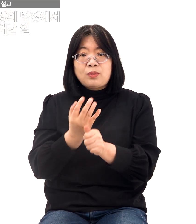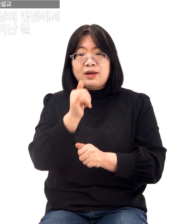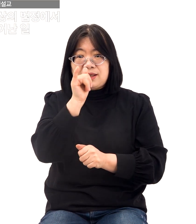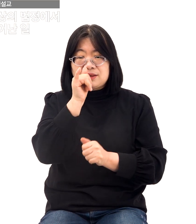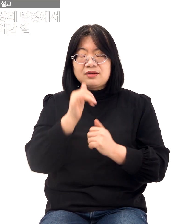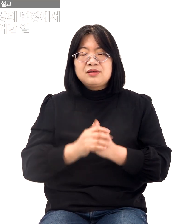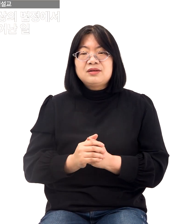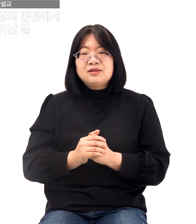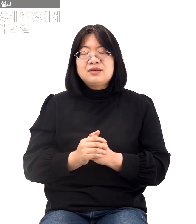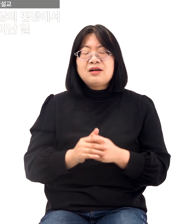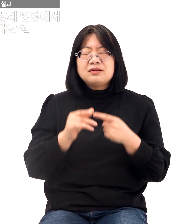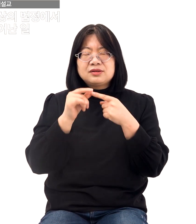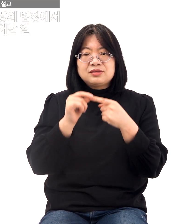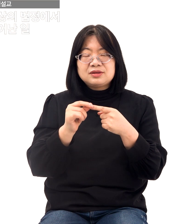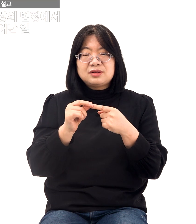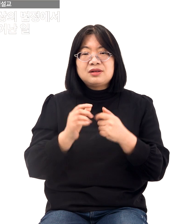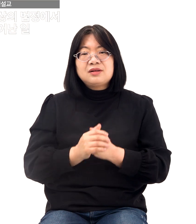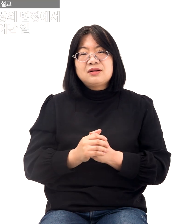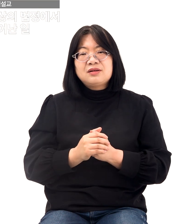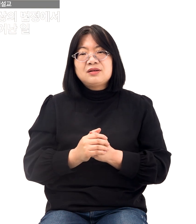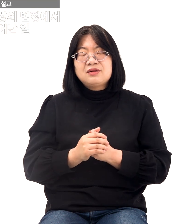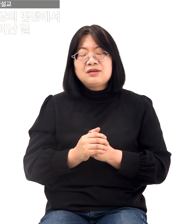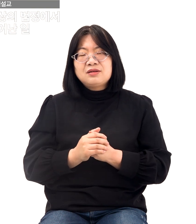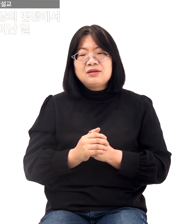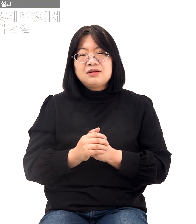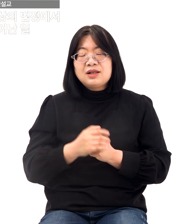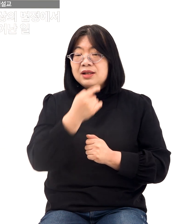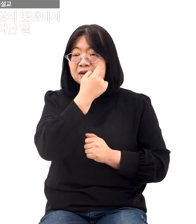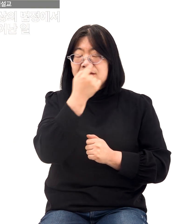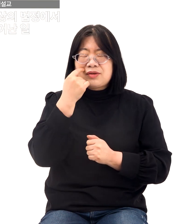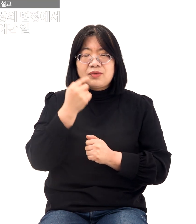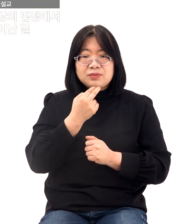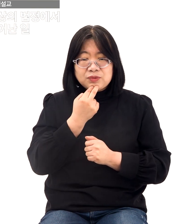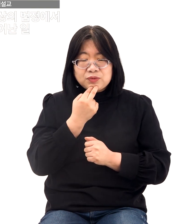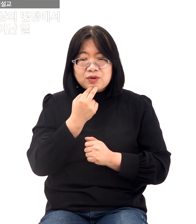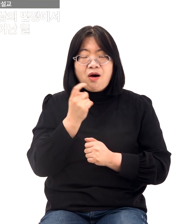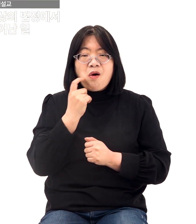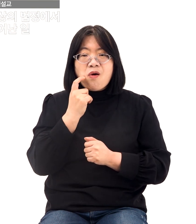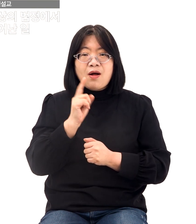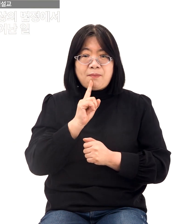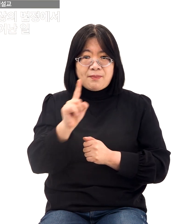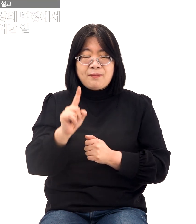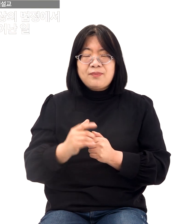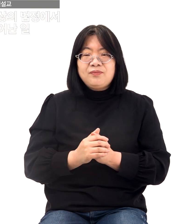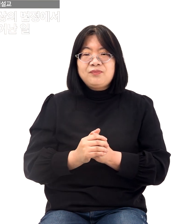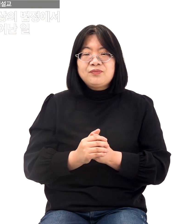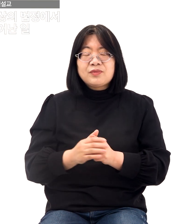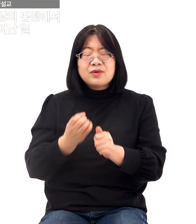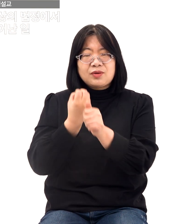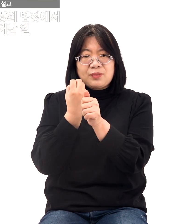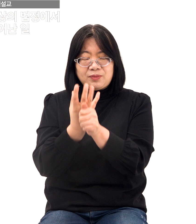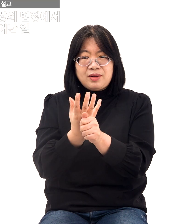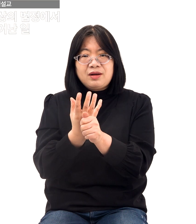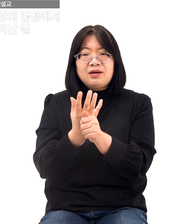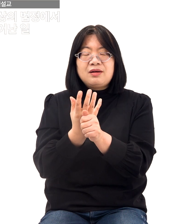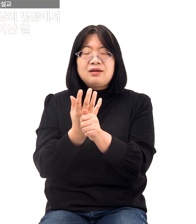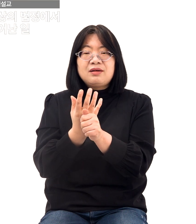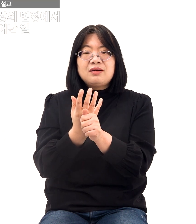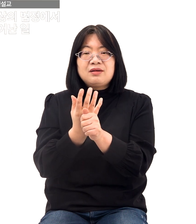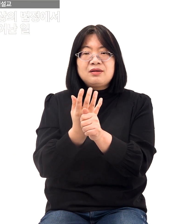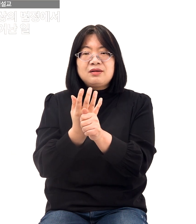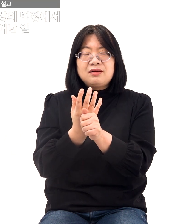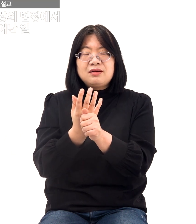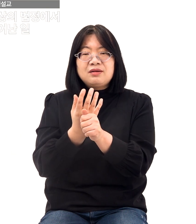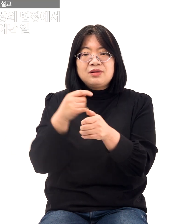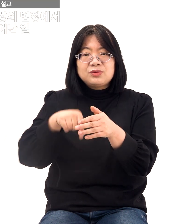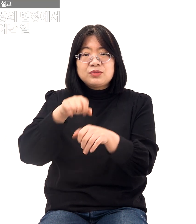있어요. 첫째는 전혀 근거 없는 것으로 거짓말을 만들어서 고발하는